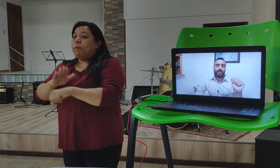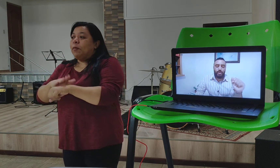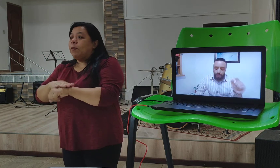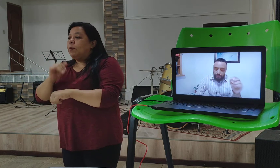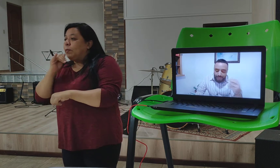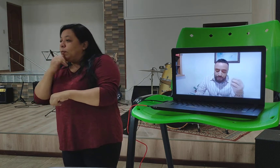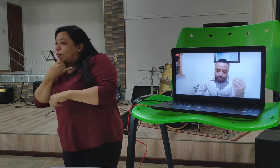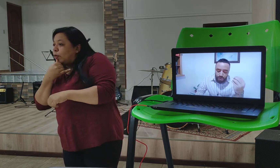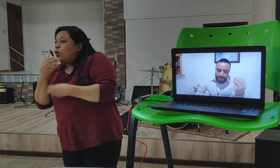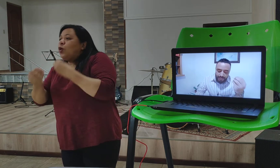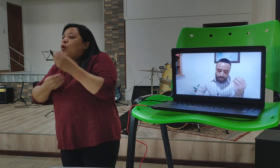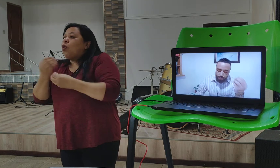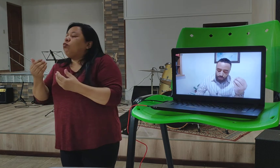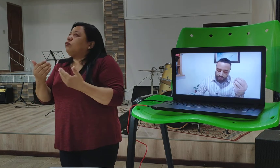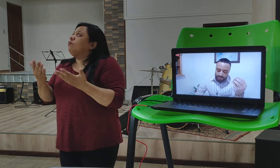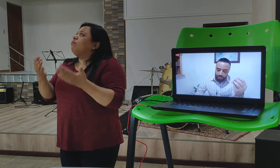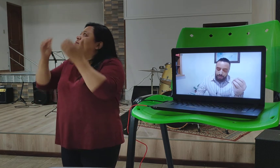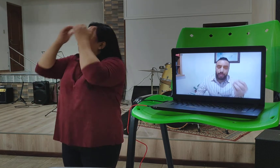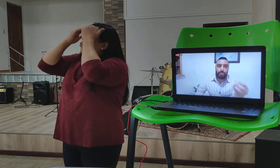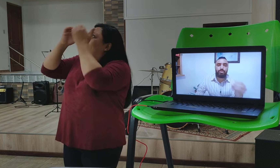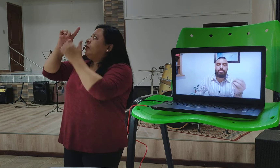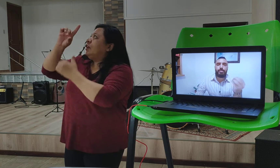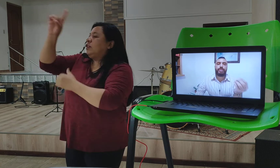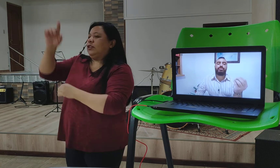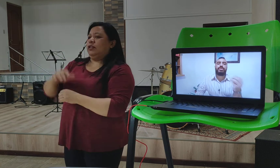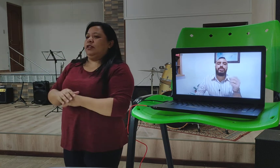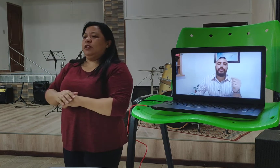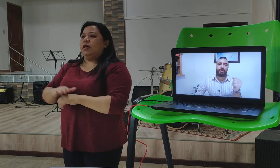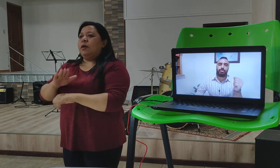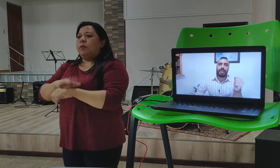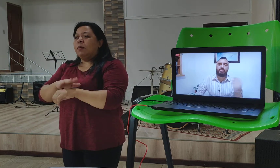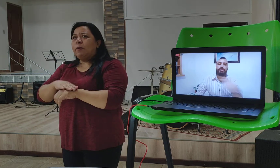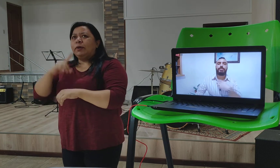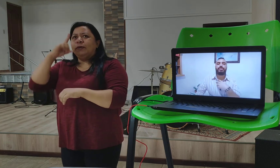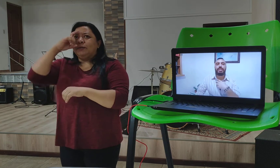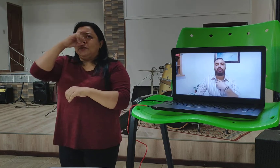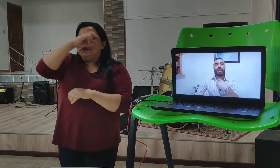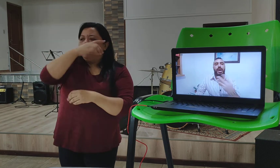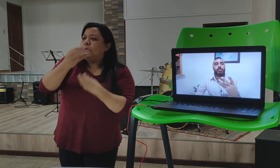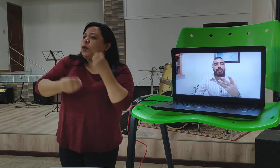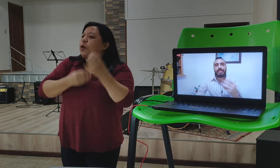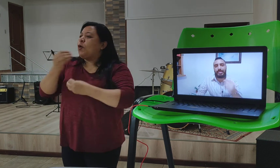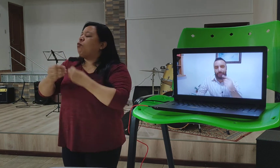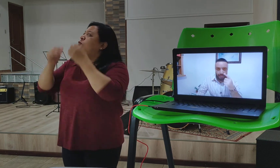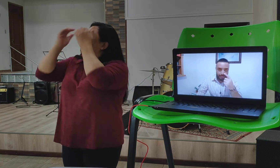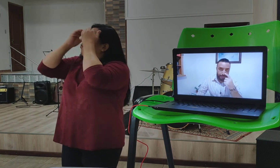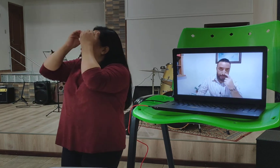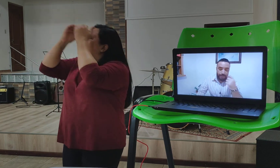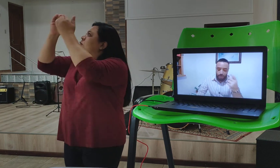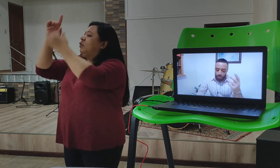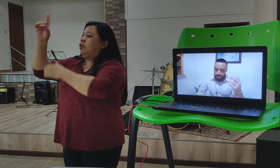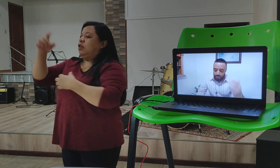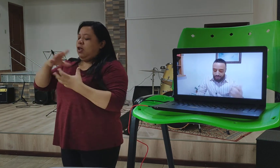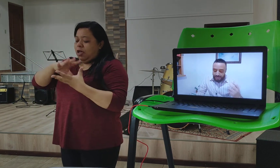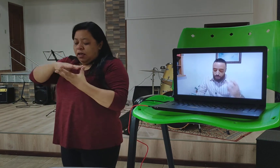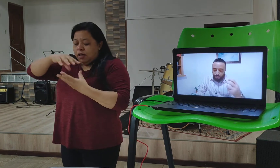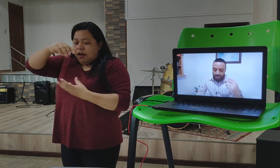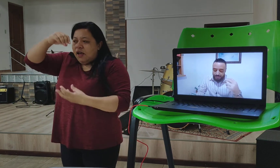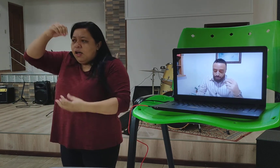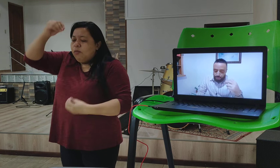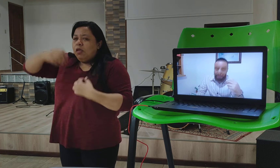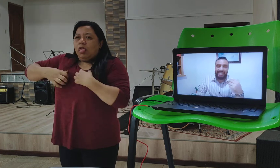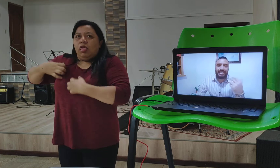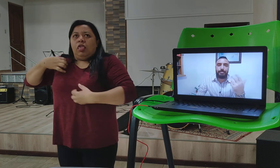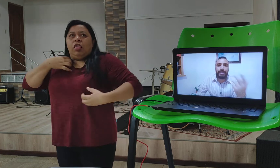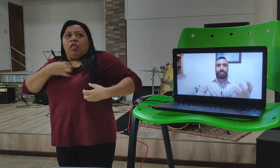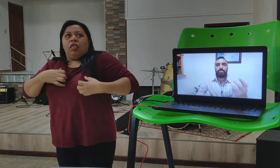tristeza. O que faz um homem segundo o coração de Deus nos momentos de dificuldade, nos momentos que a sua alma está aflita. O que faz, quais